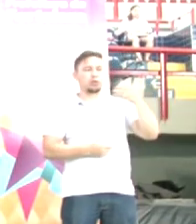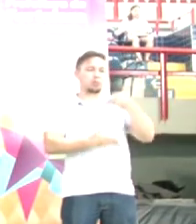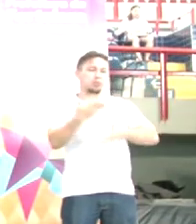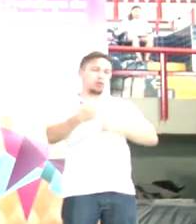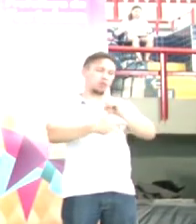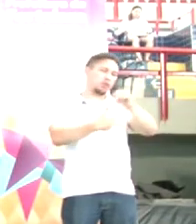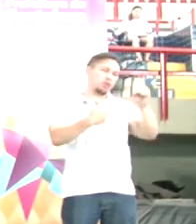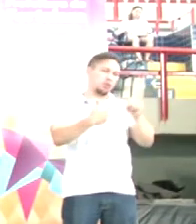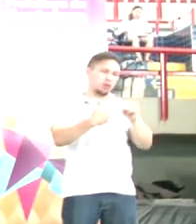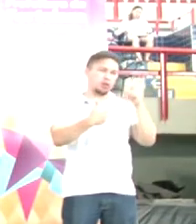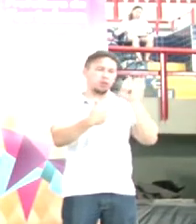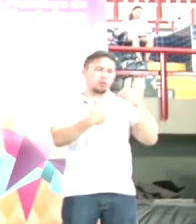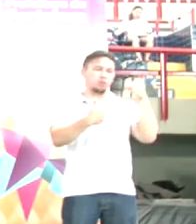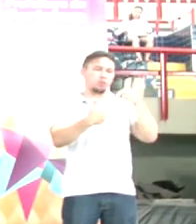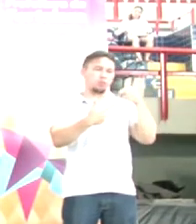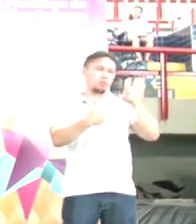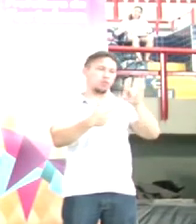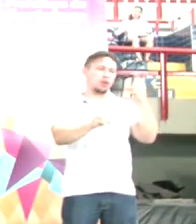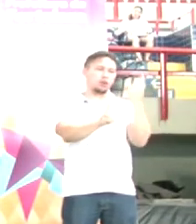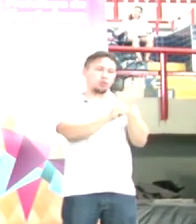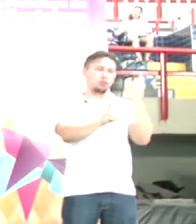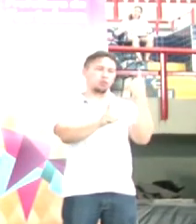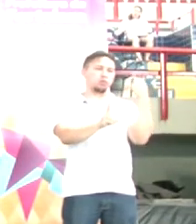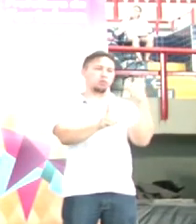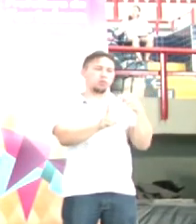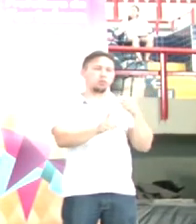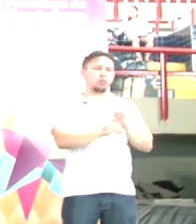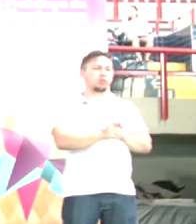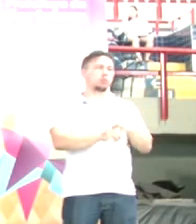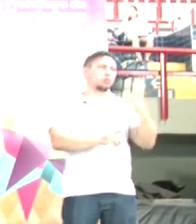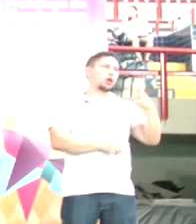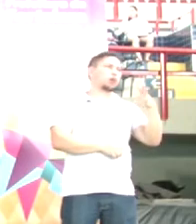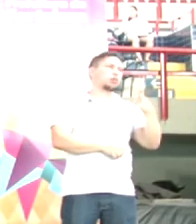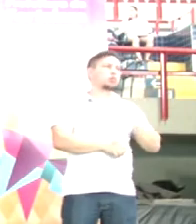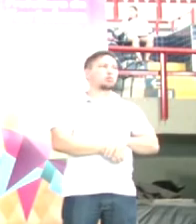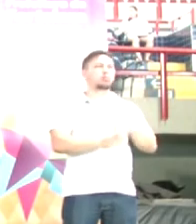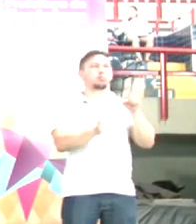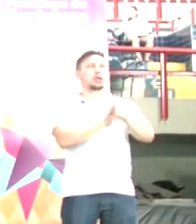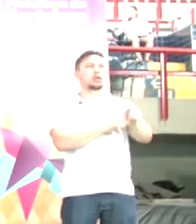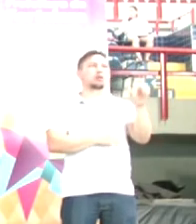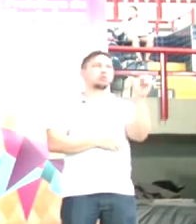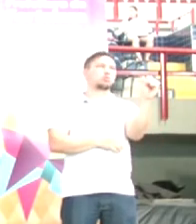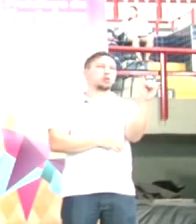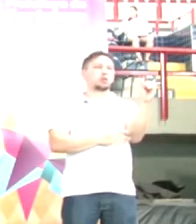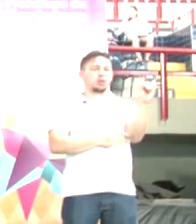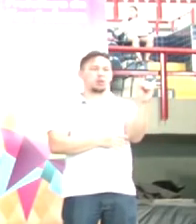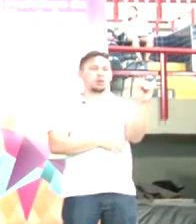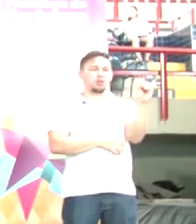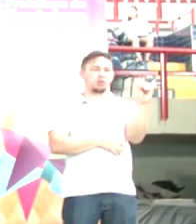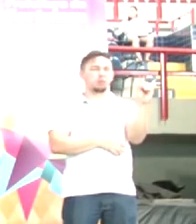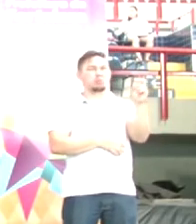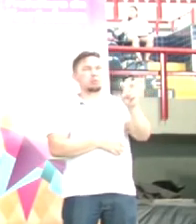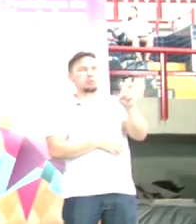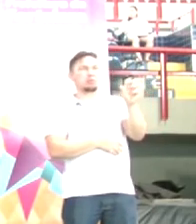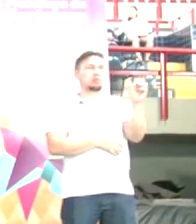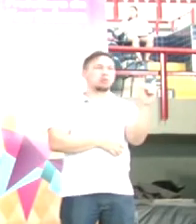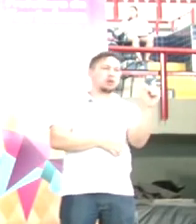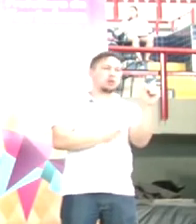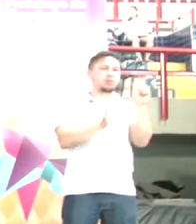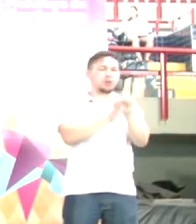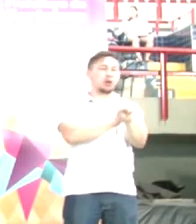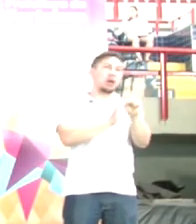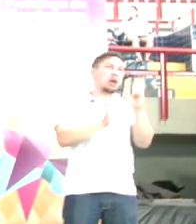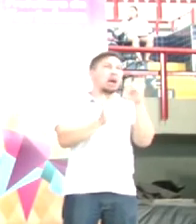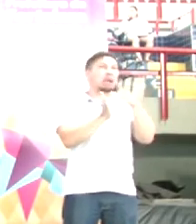Enem, você vai encontrar, em média, 6 questões. 5, 6,